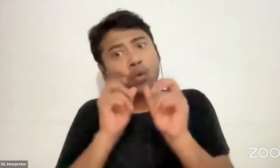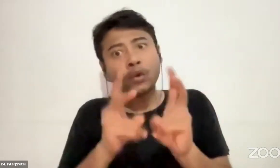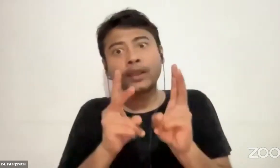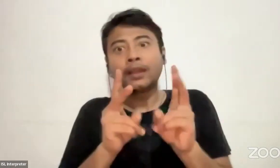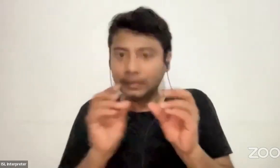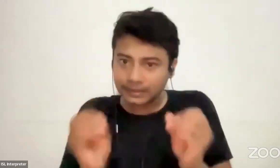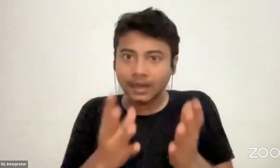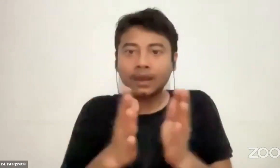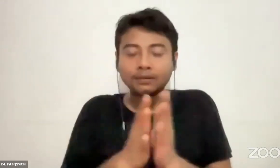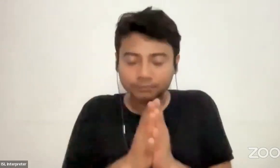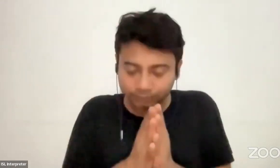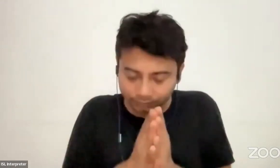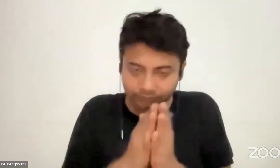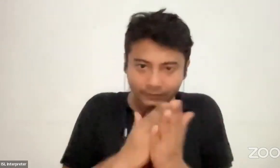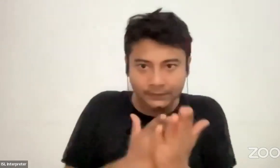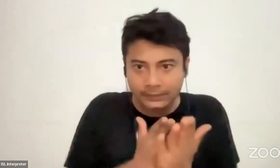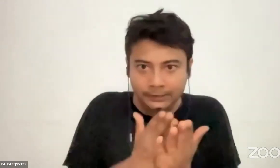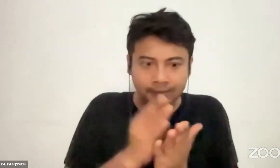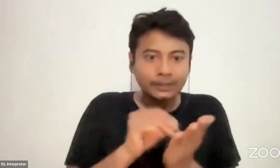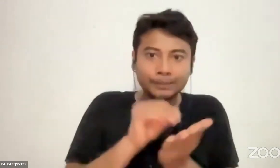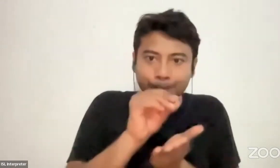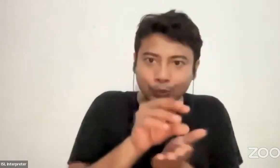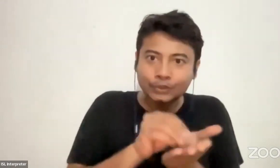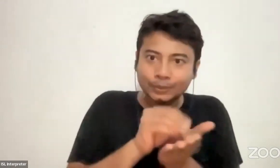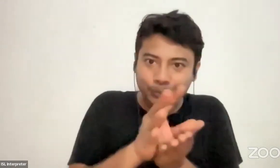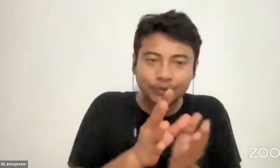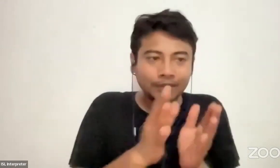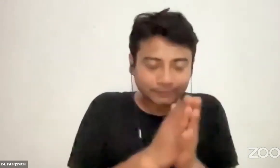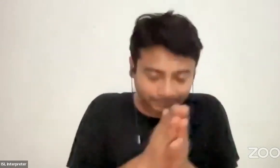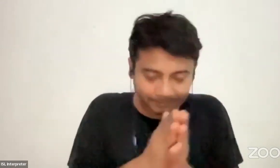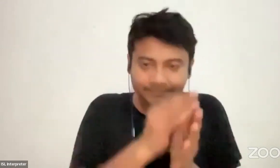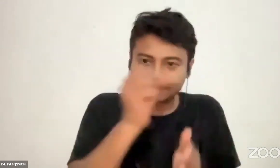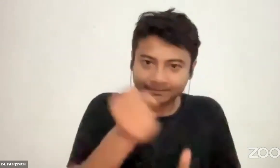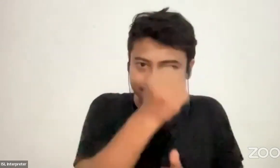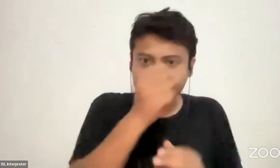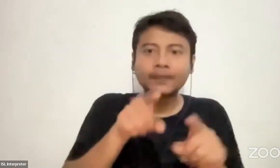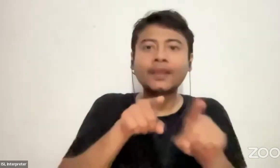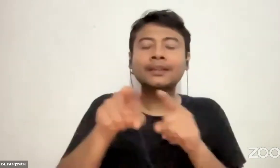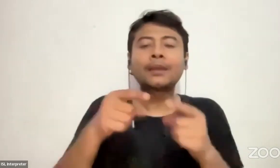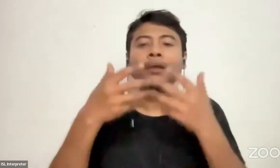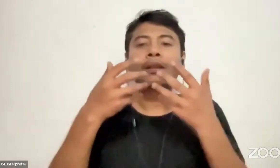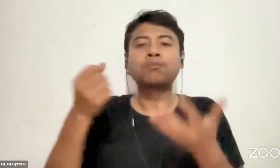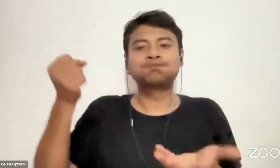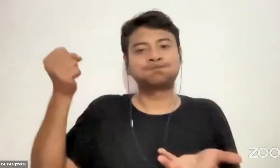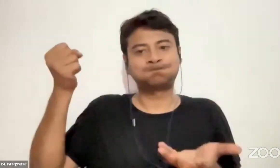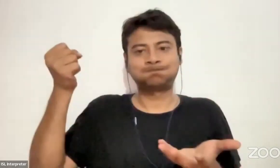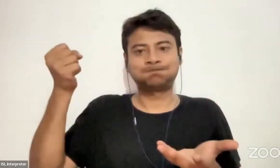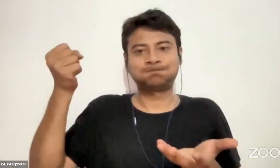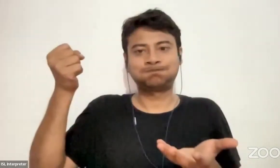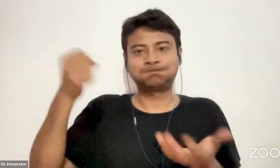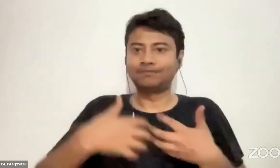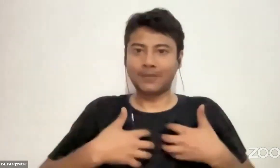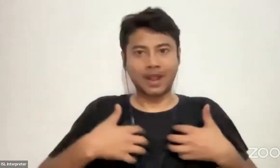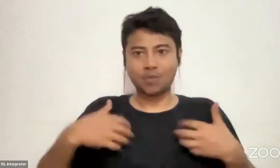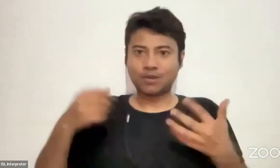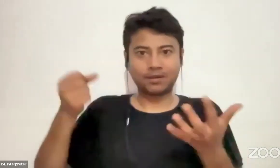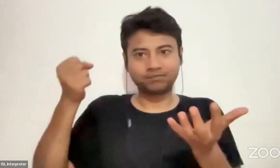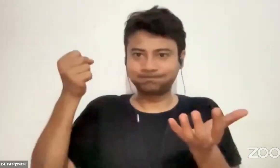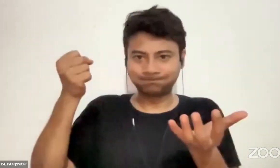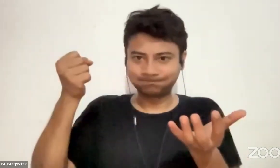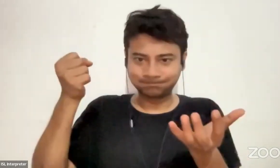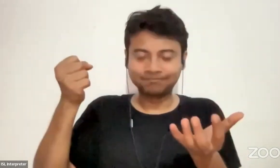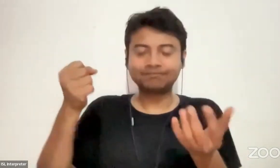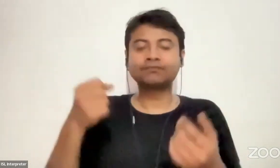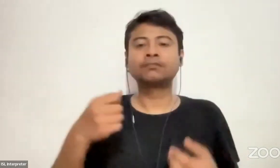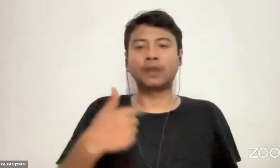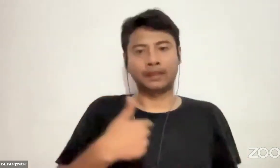और अपनी इच्छा की पूर्ति करवाता है। जैसे हम गए हनुमान जी के पास और हनुमान जी को हमने बोला कि हनुमान जी